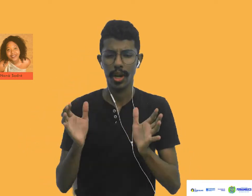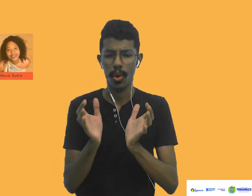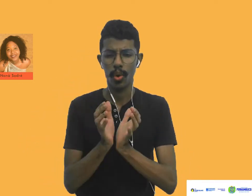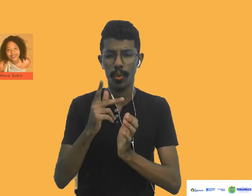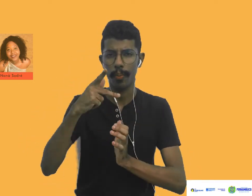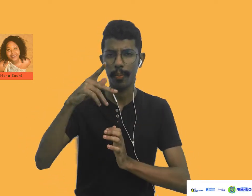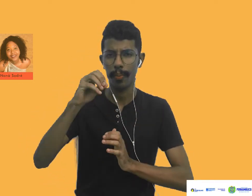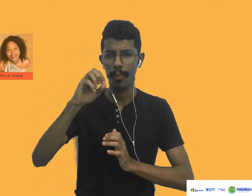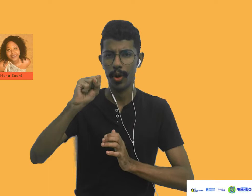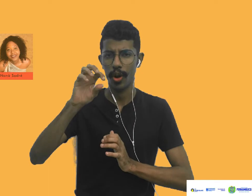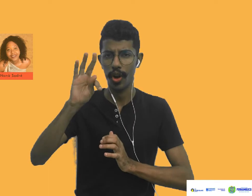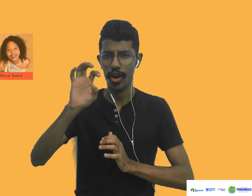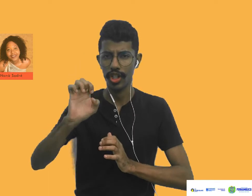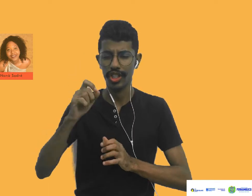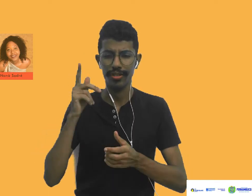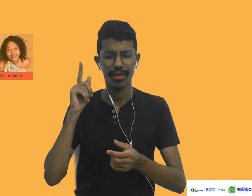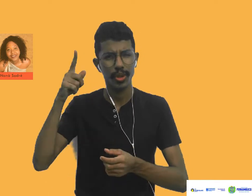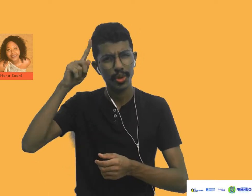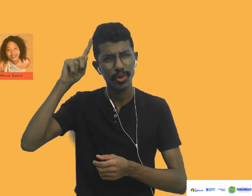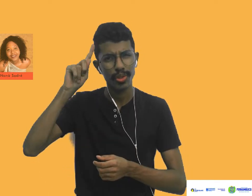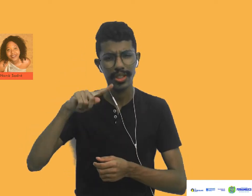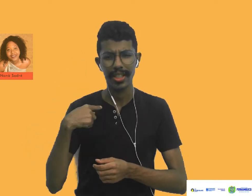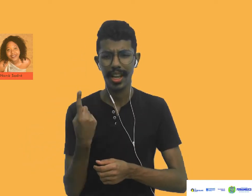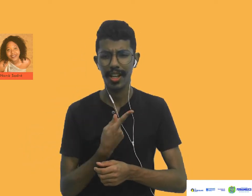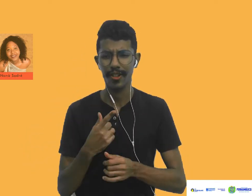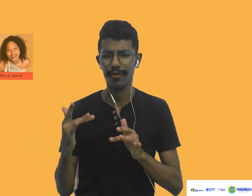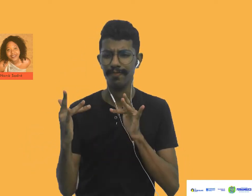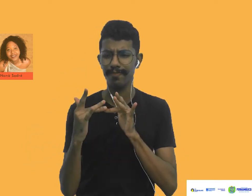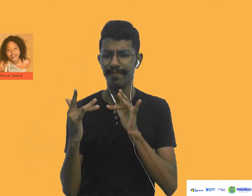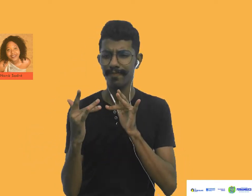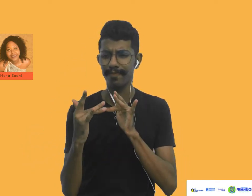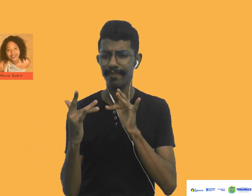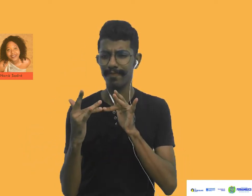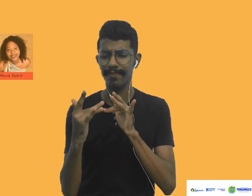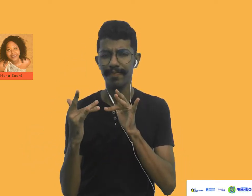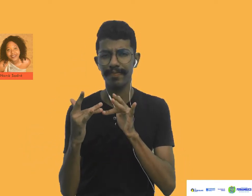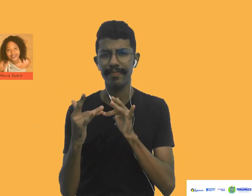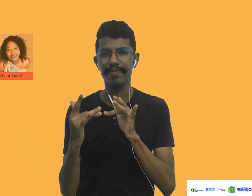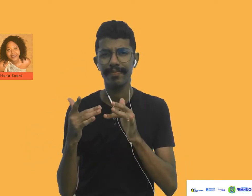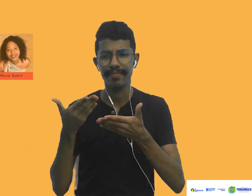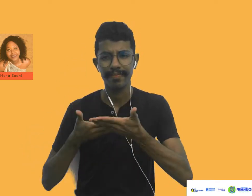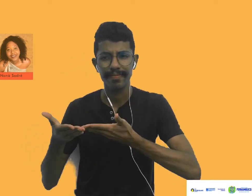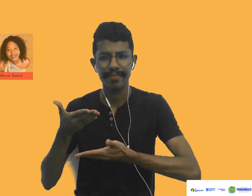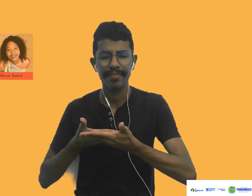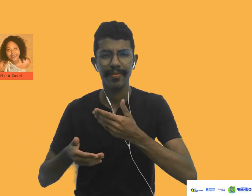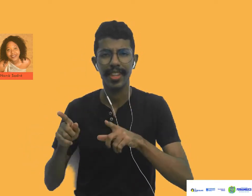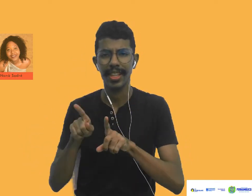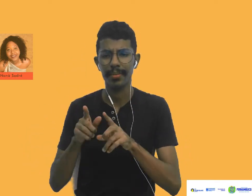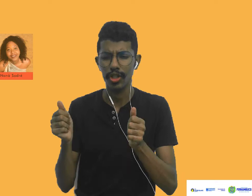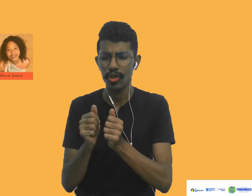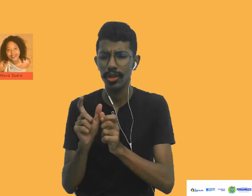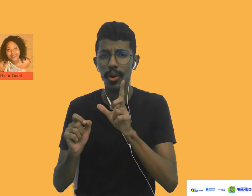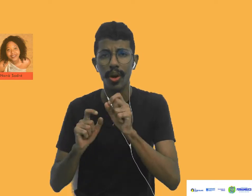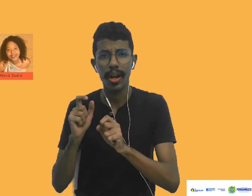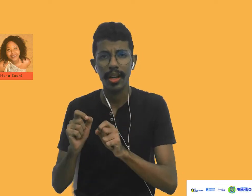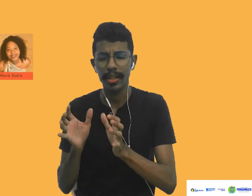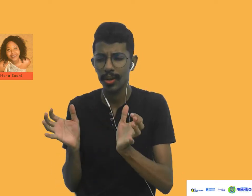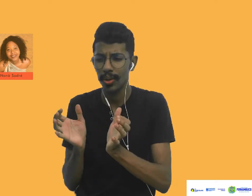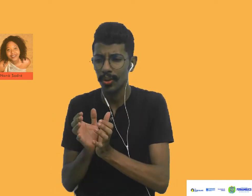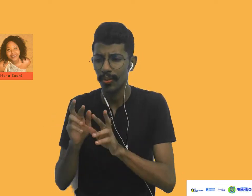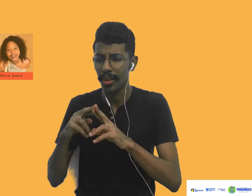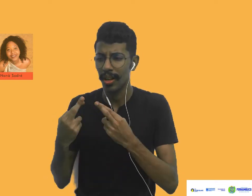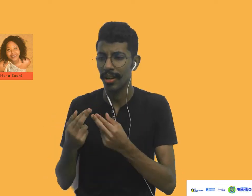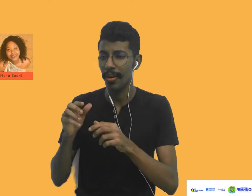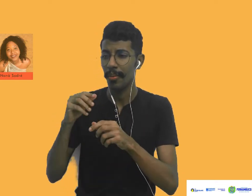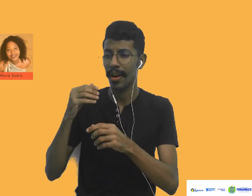os dias nós nos comunicamos, né? Então, nos juntamos também para montar, para mandar projetos, né? Assim como